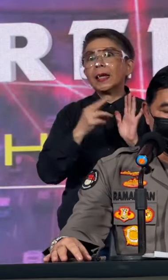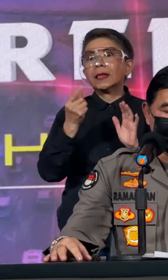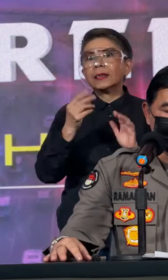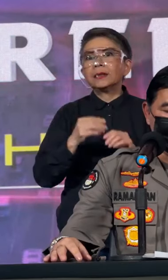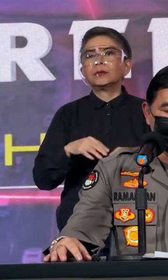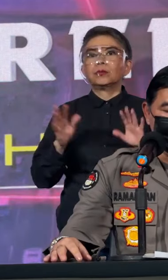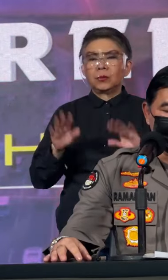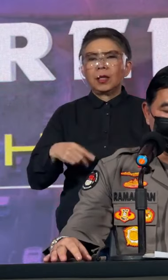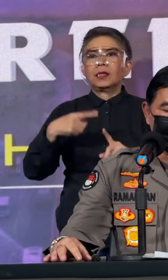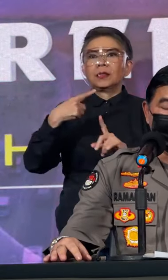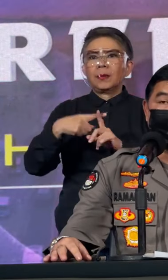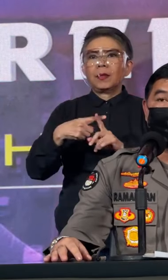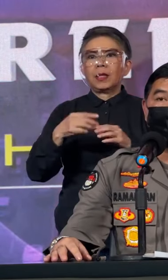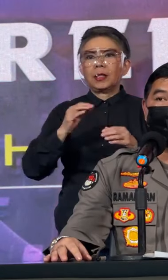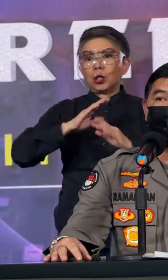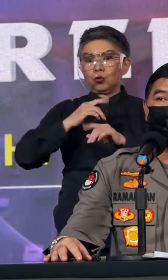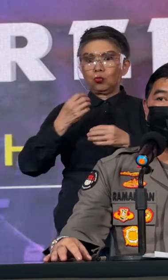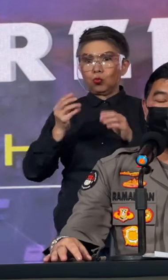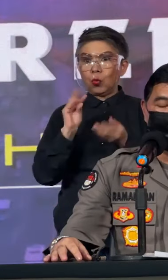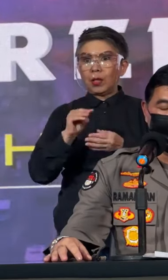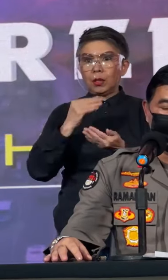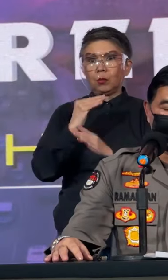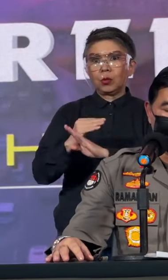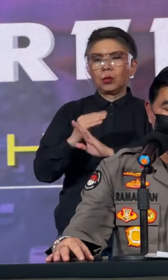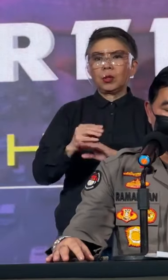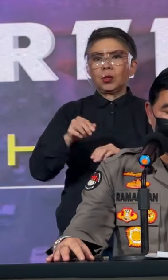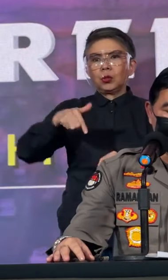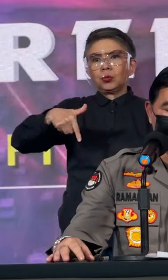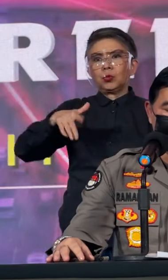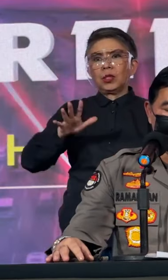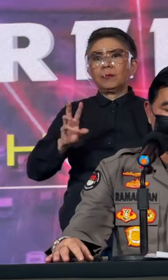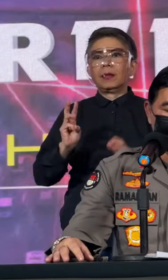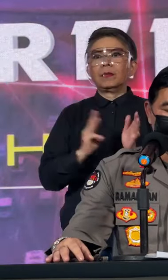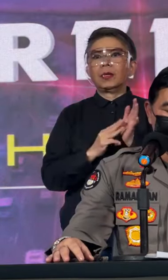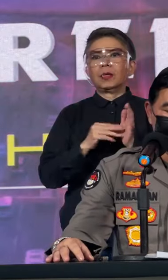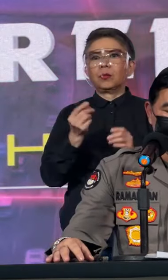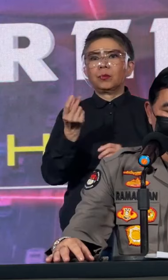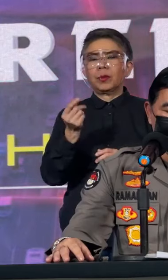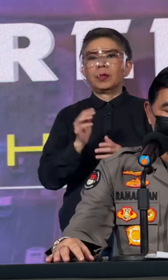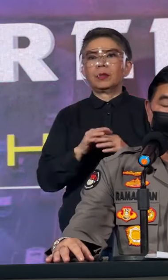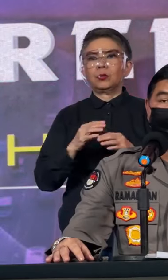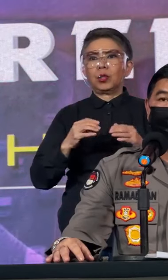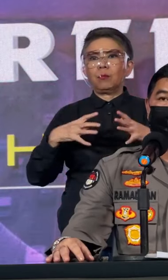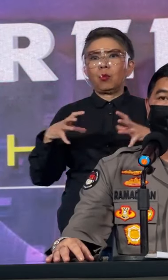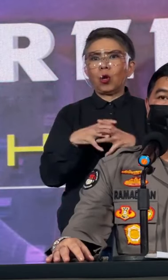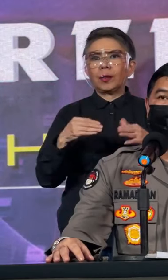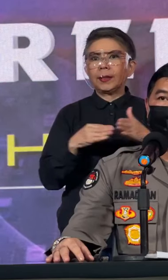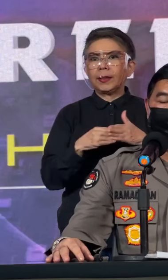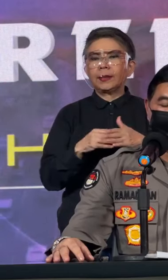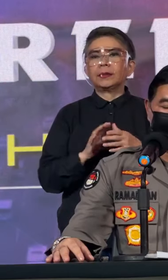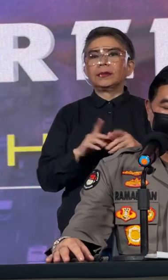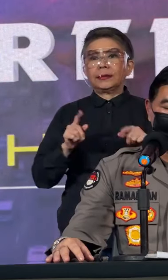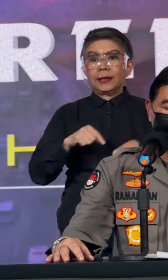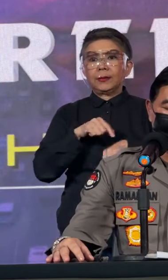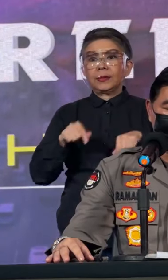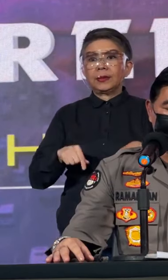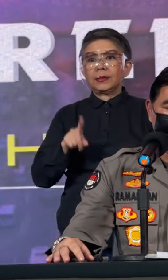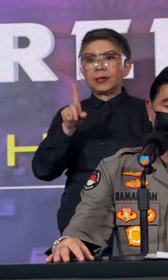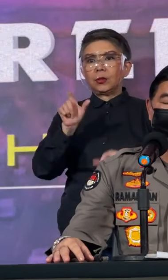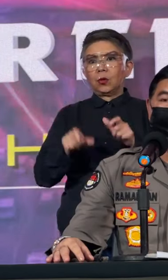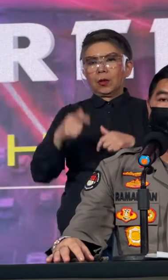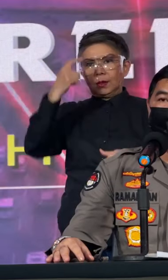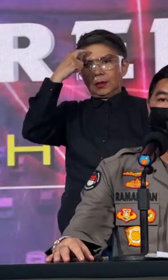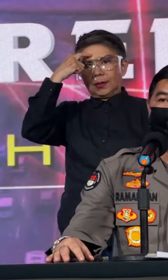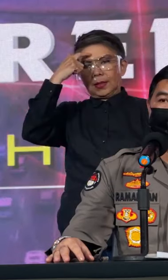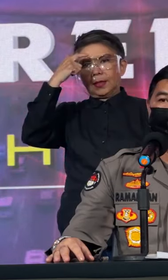dengan tambahan yang diblokir sebanyak 75 miliar rupiah. Dan sampai saat ini satu